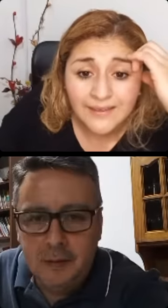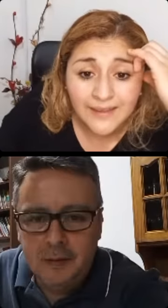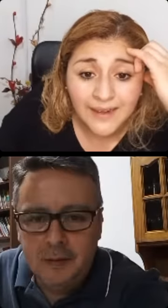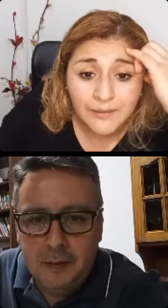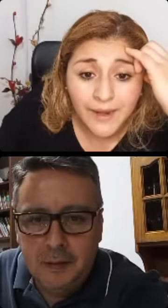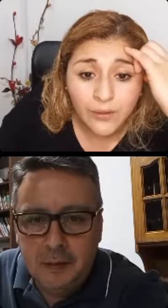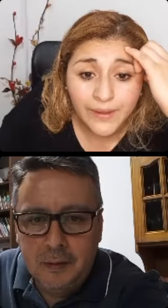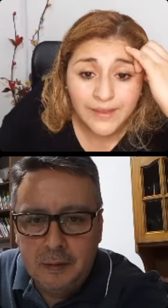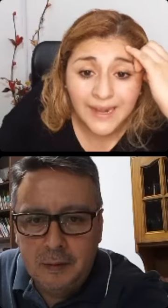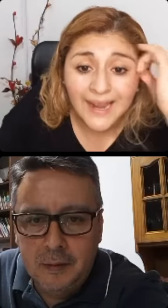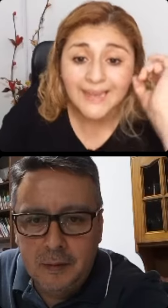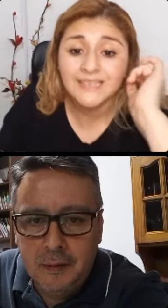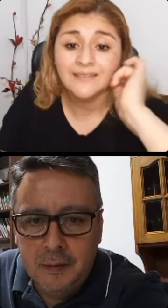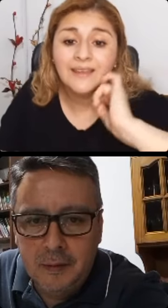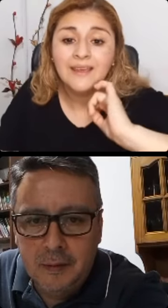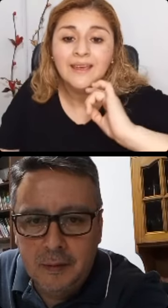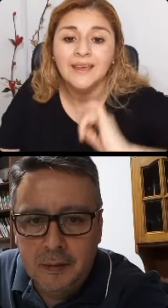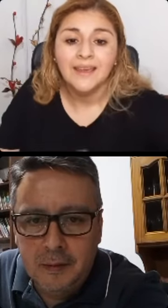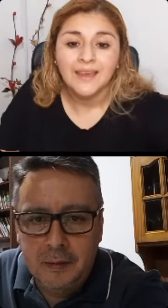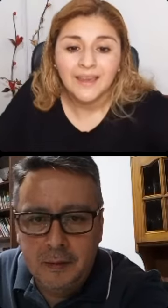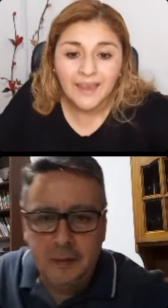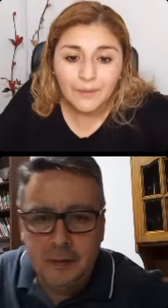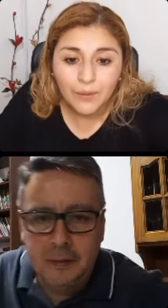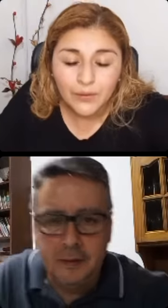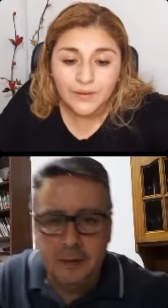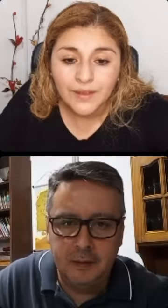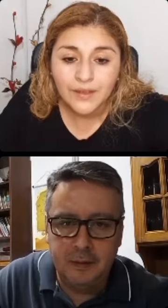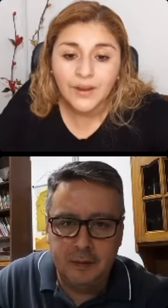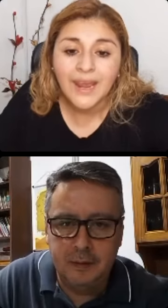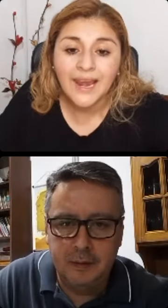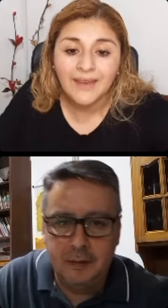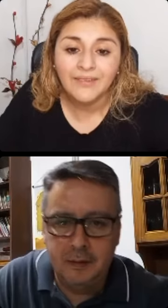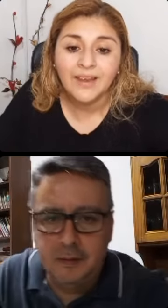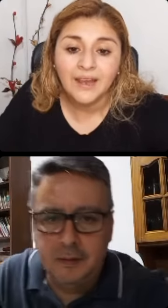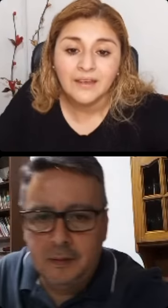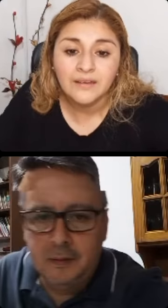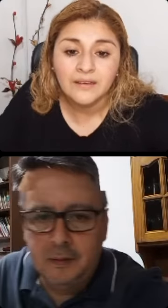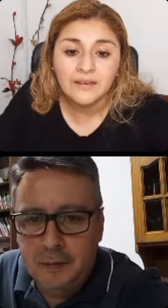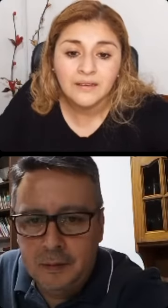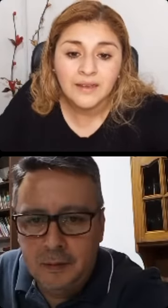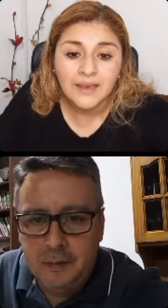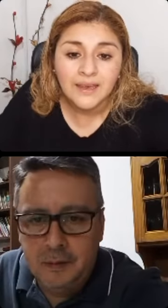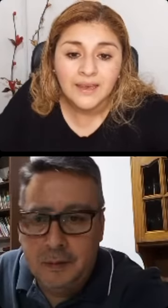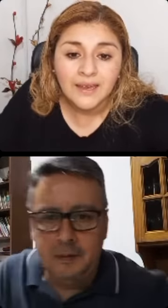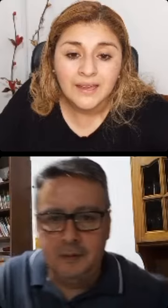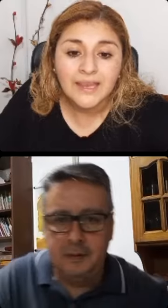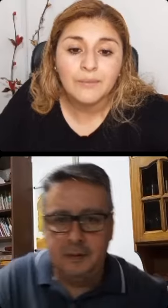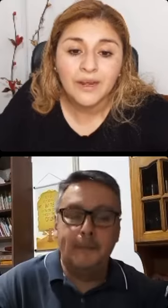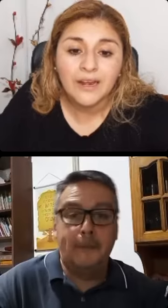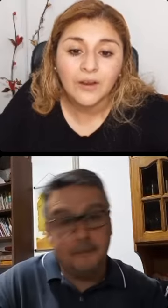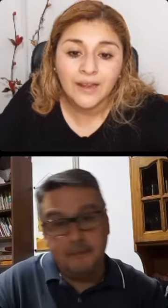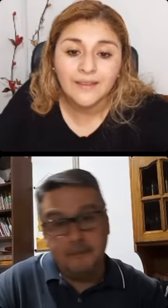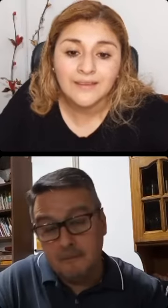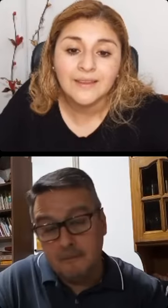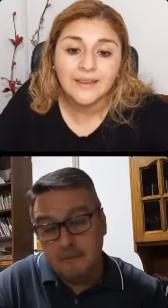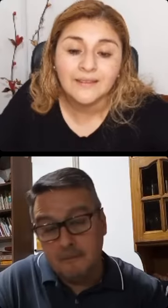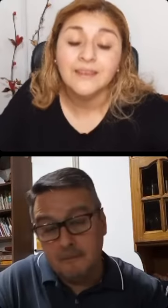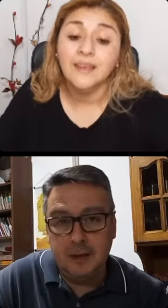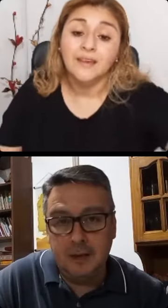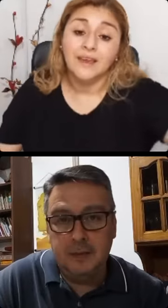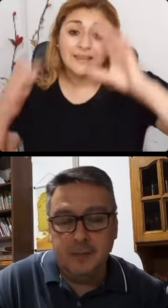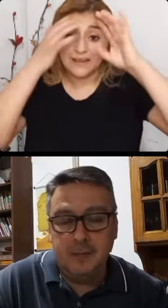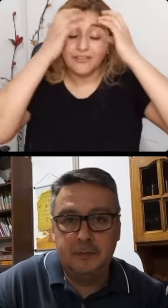lentes de Satanás para no obedecer las leyes que ha puesto el Señor en la Biblia quiere ponerle los lentes